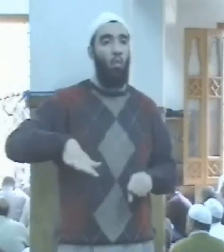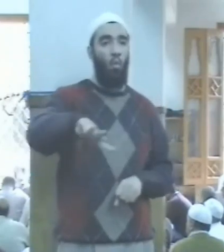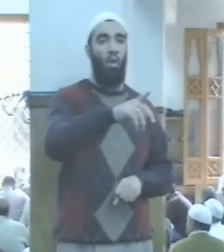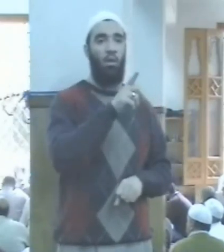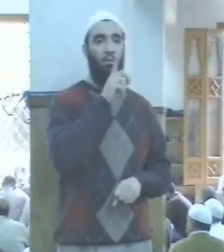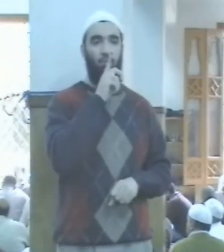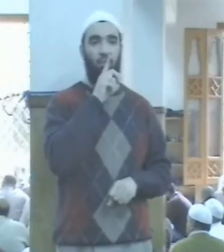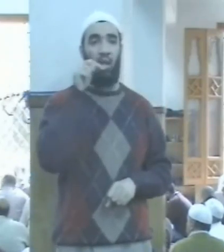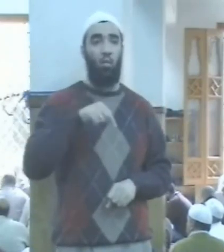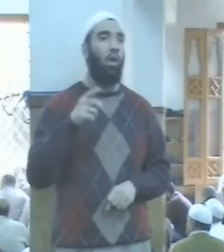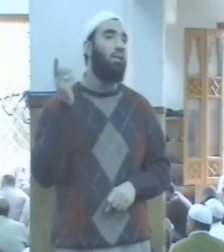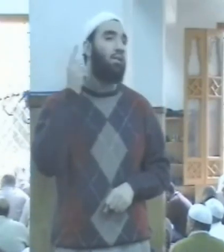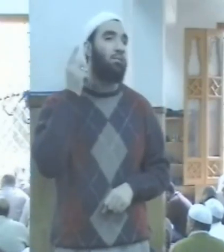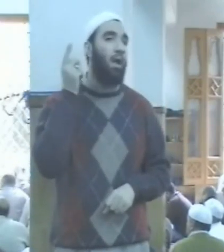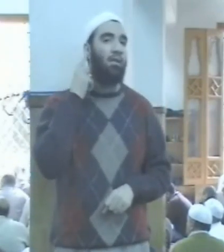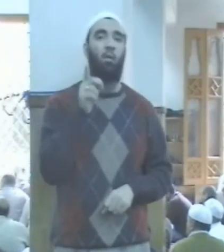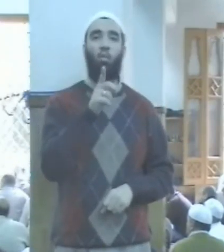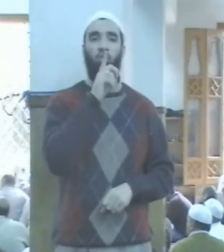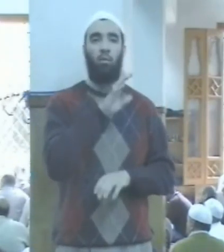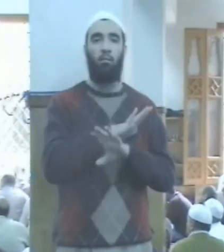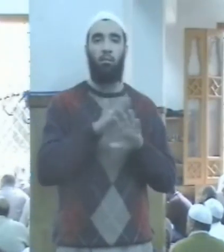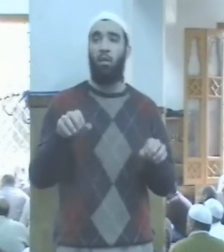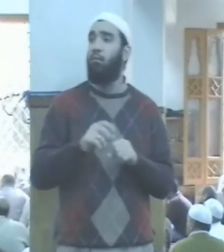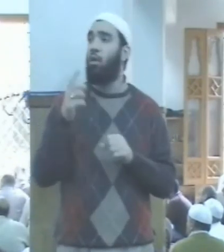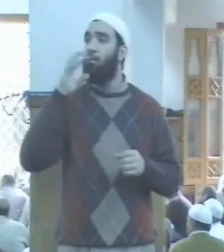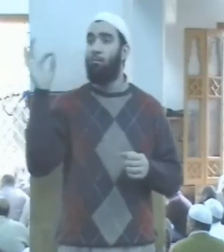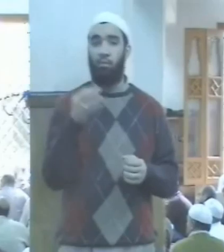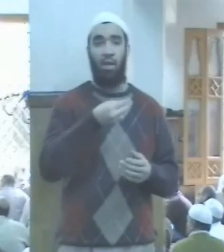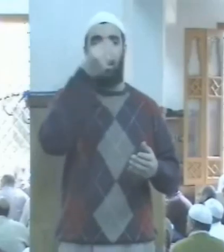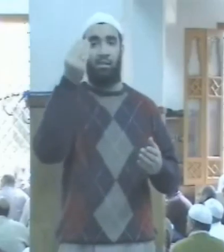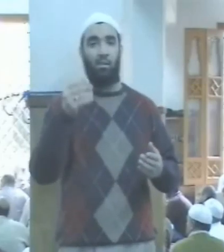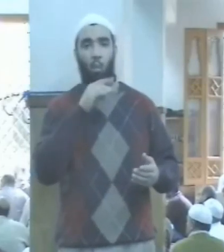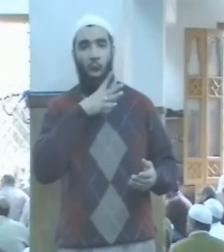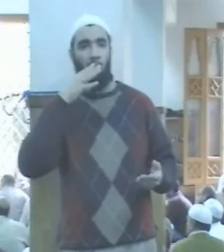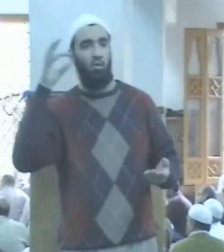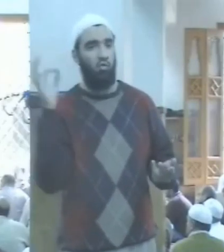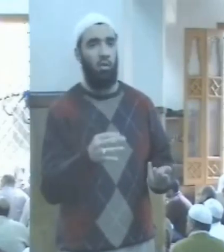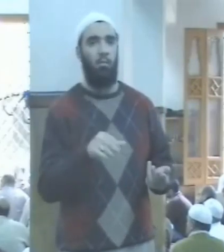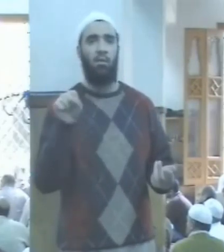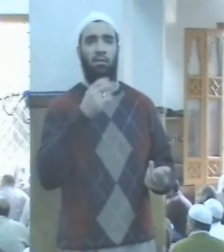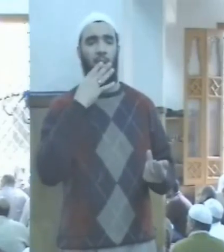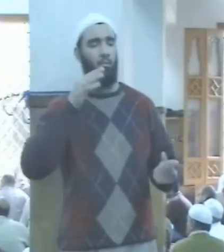سابق، وأصبحنا نسمع من أولئك الذين تبدلوا على تلك